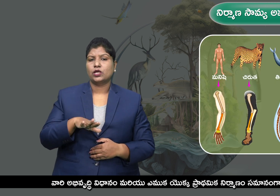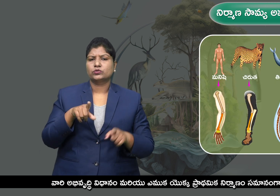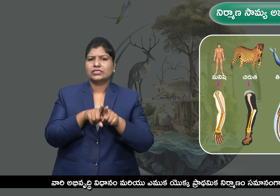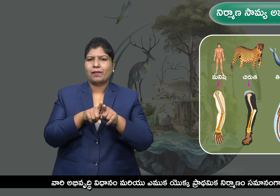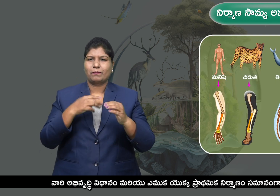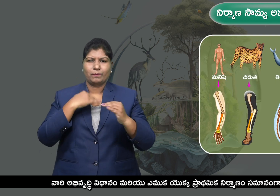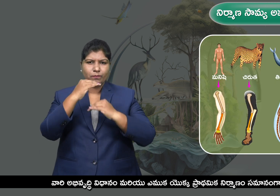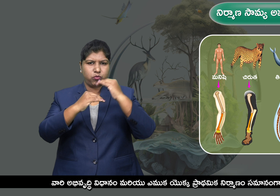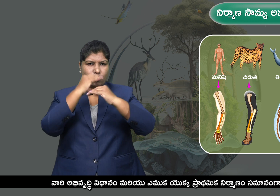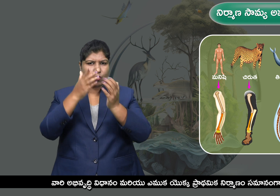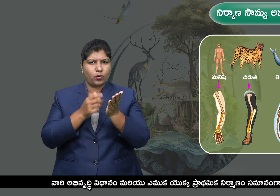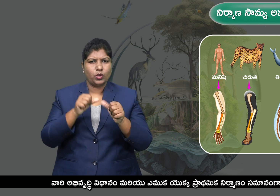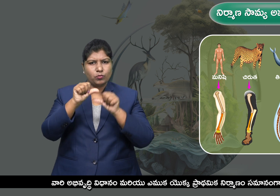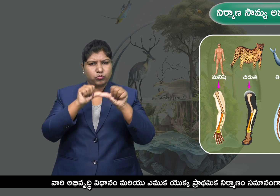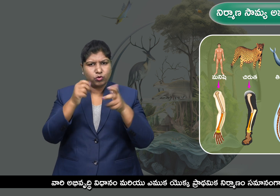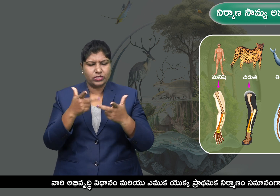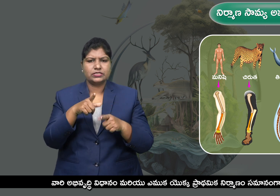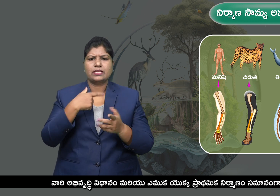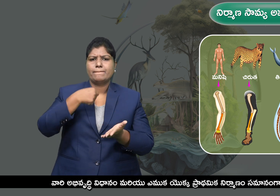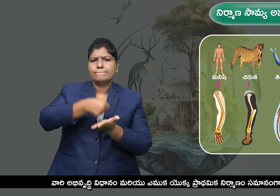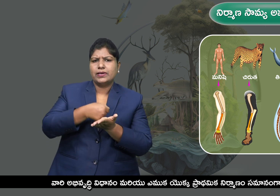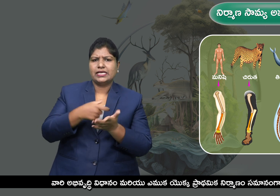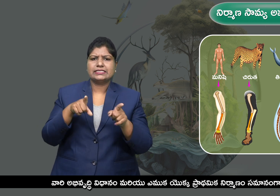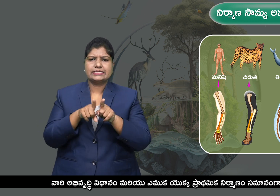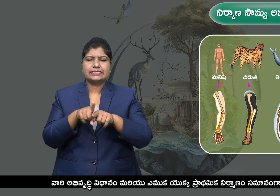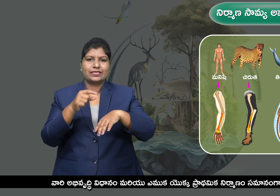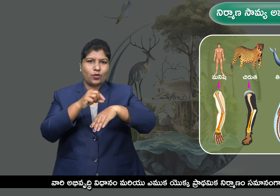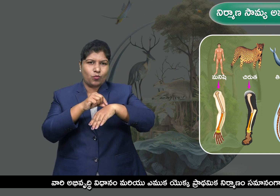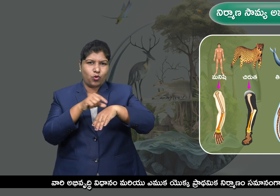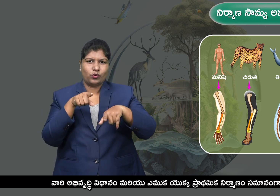విధానం మరియు ఎముక యొక్క ప్రాథమిక నిర్మాణం సమానంగా ఉంటాయి.